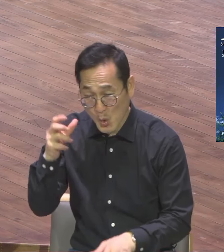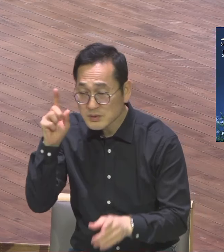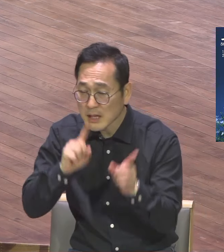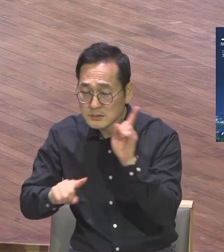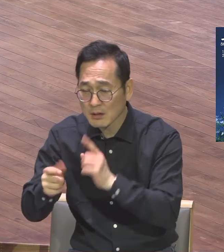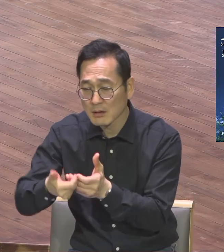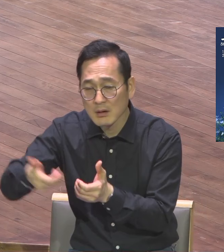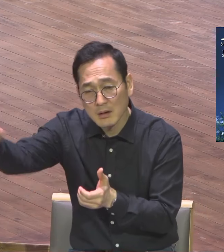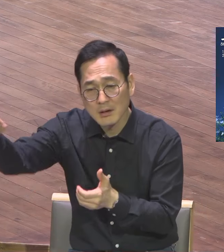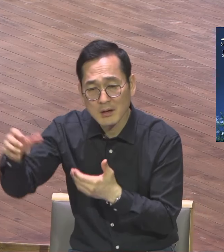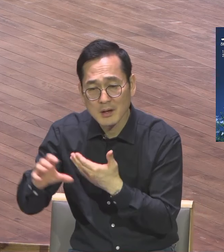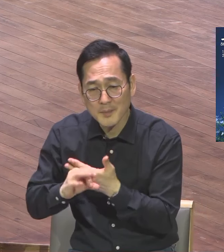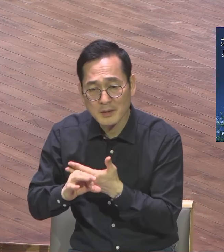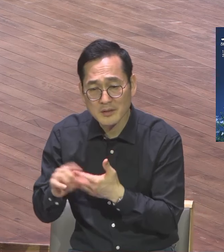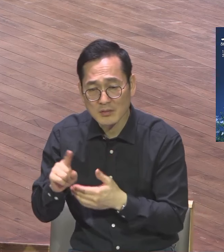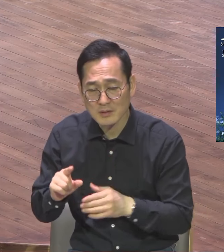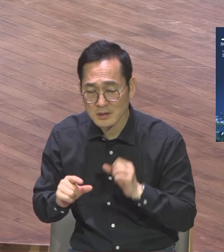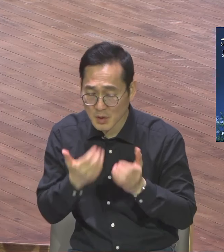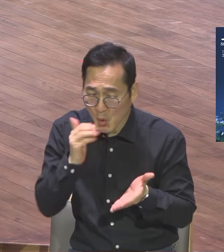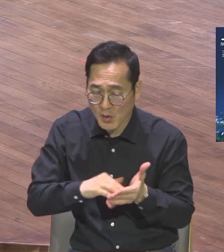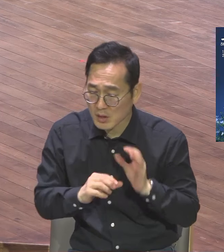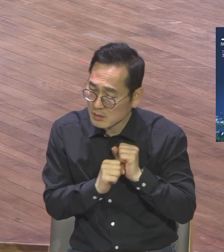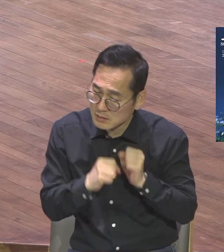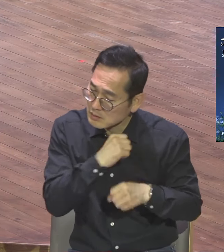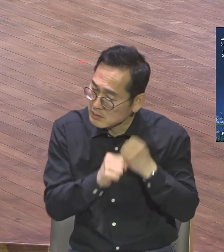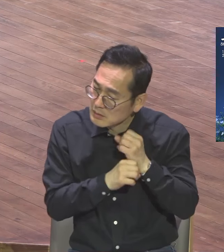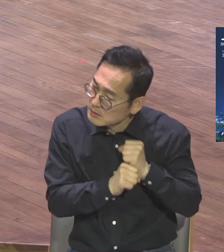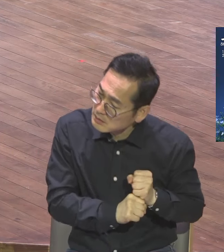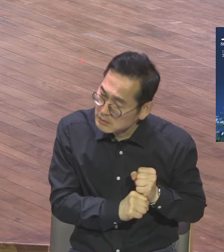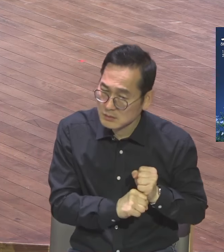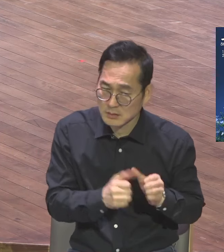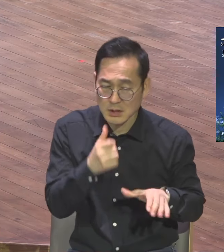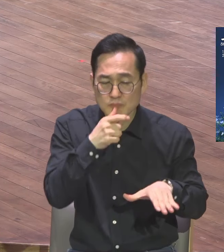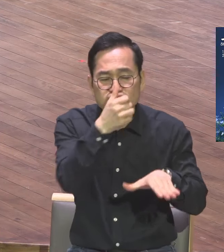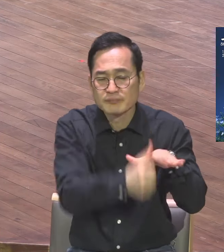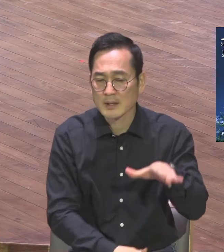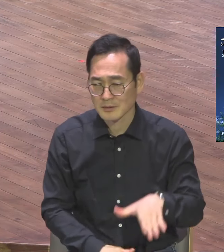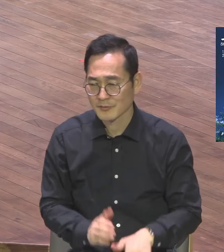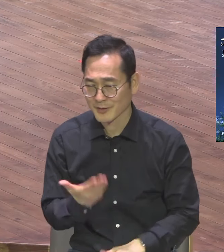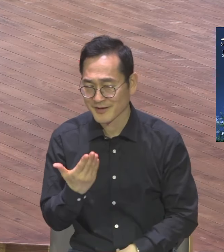실족시키면 연장부터 목이 따라야 된다니까. 그런 분이 우리에게는